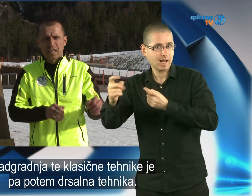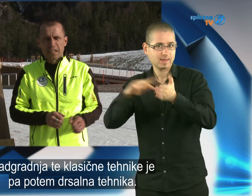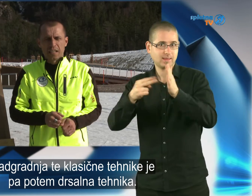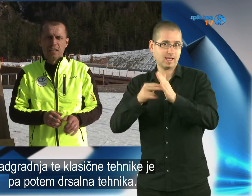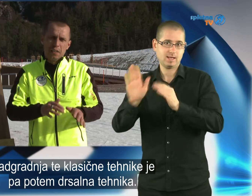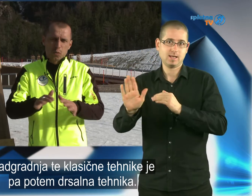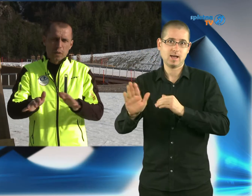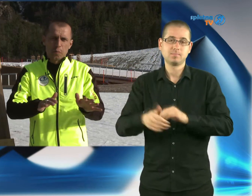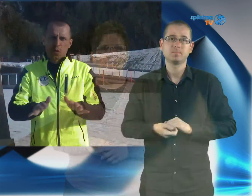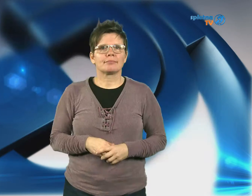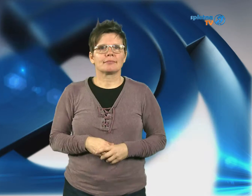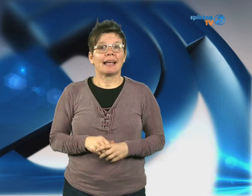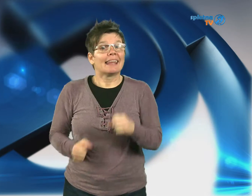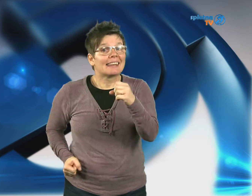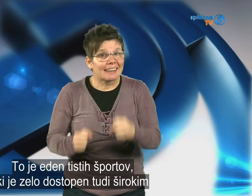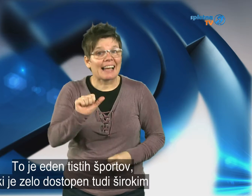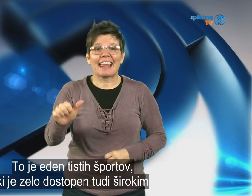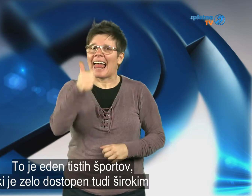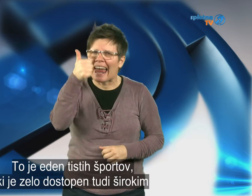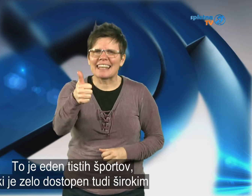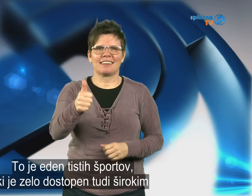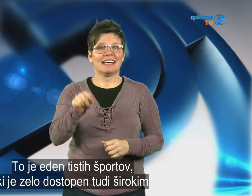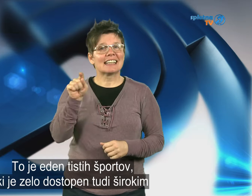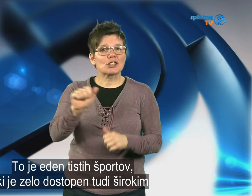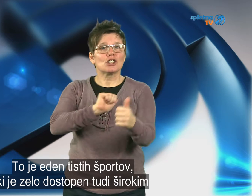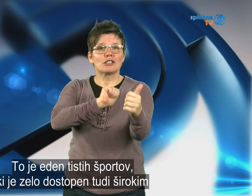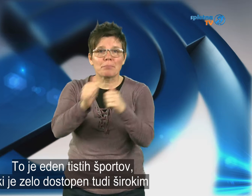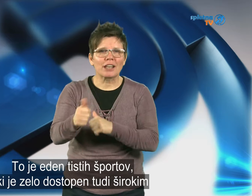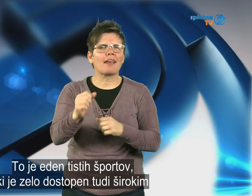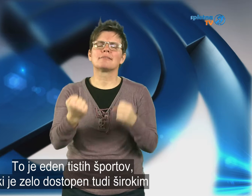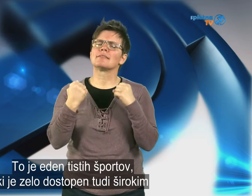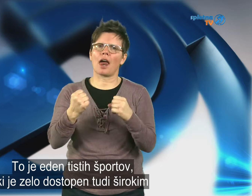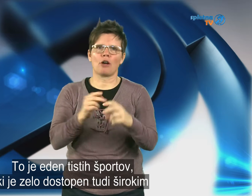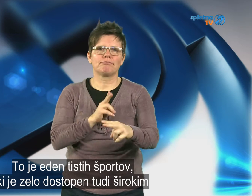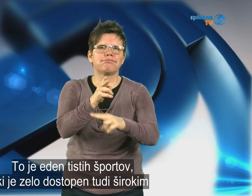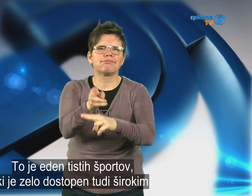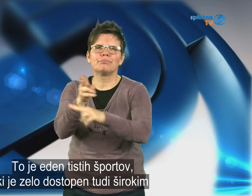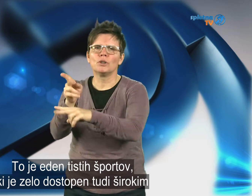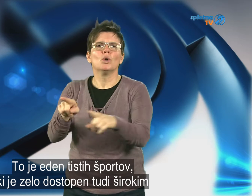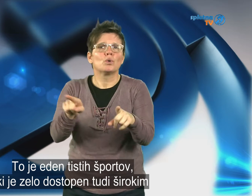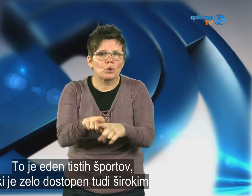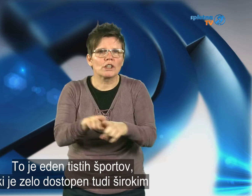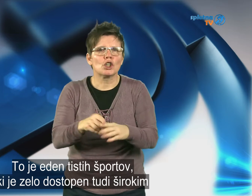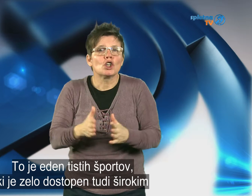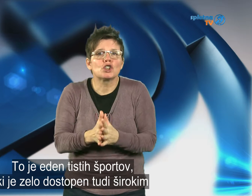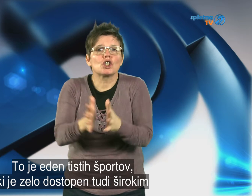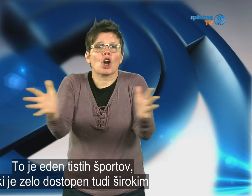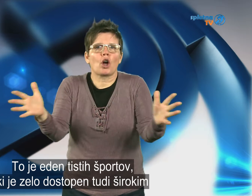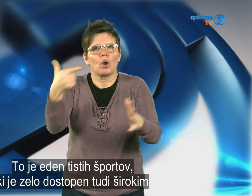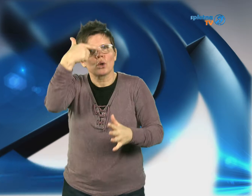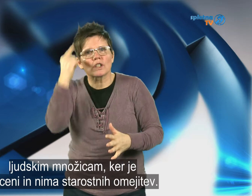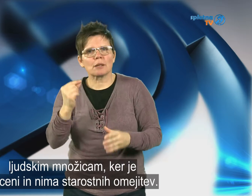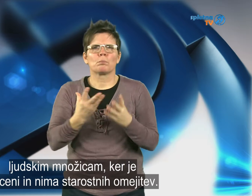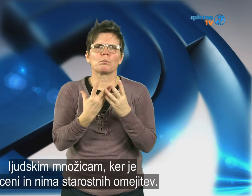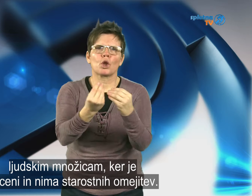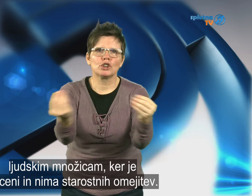drsalna tehnika. To je eden tistih športov, ki je zelo dostopen tudi širokim ljudskim množicam,